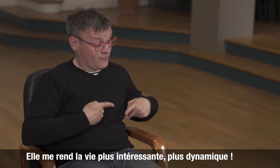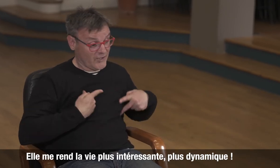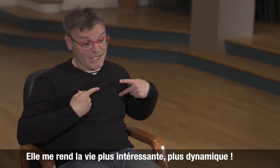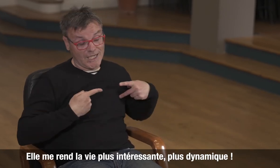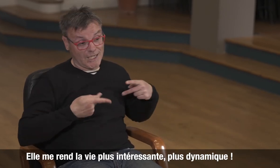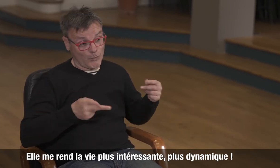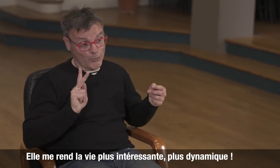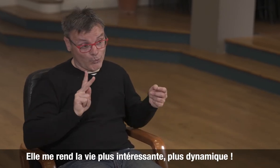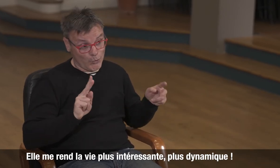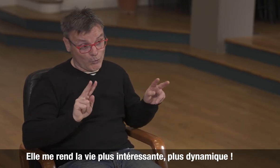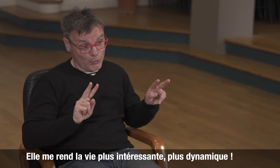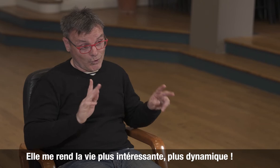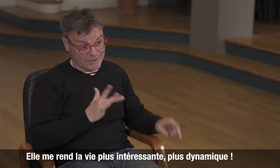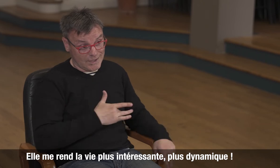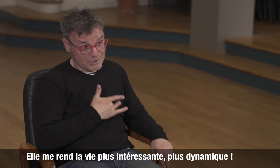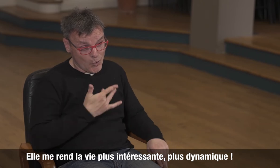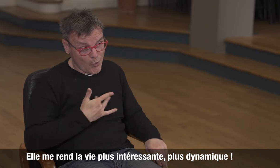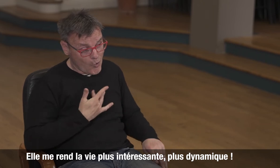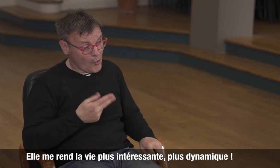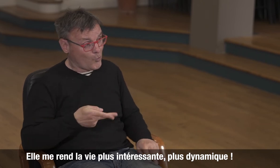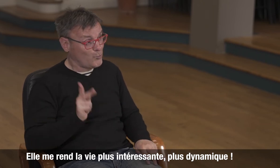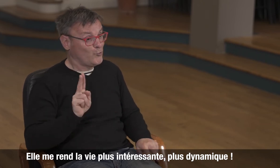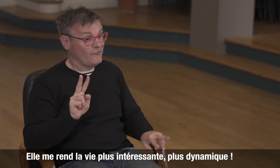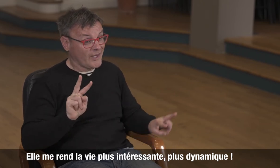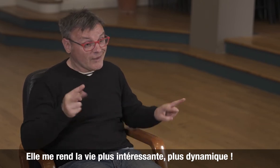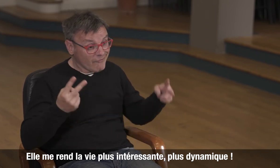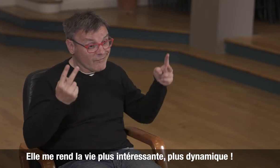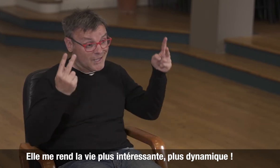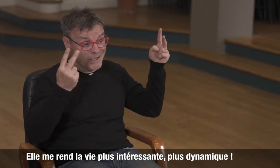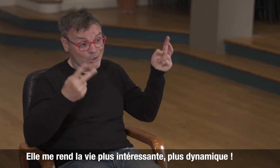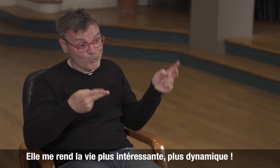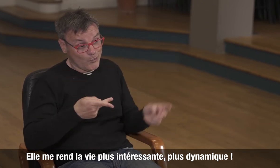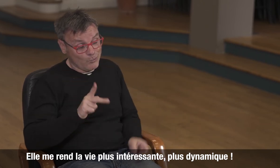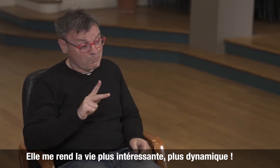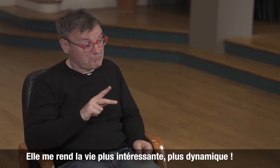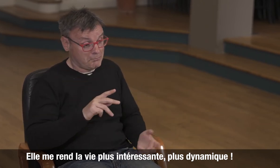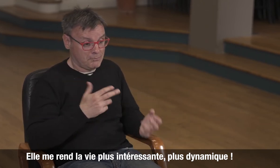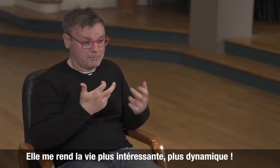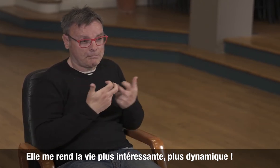Elle me rend la vie plus intéressante, plus dynamique.